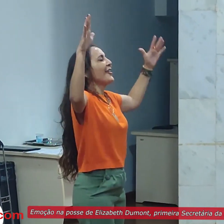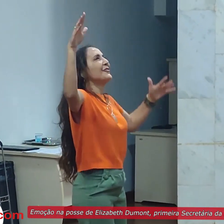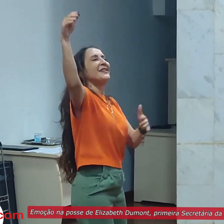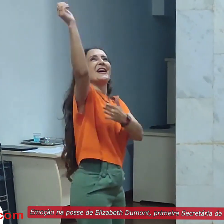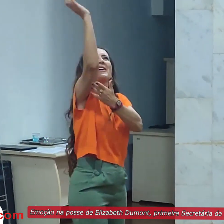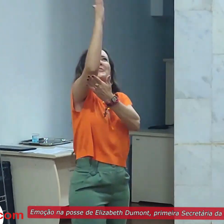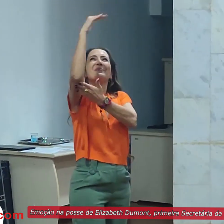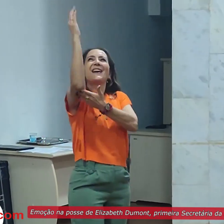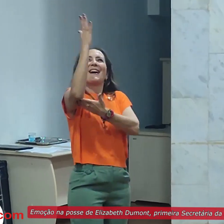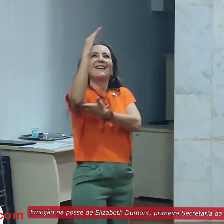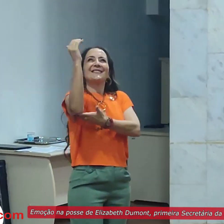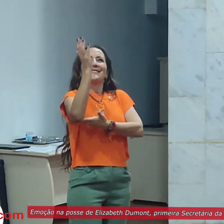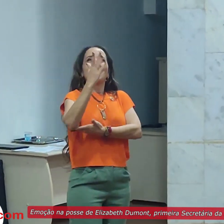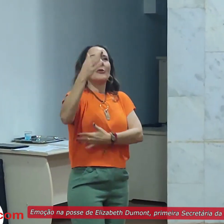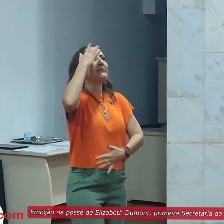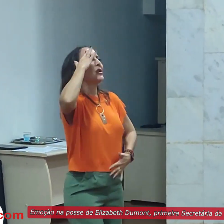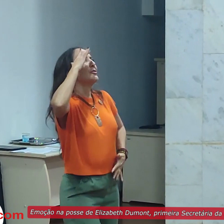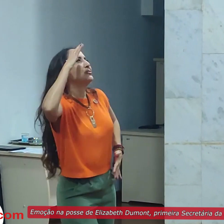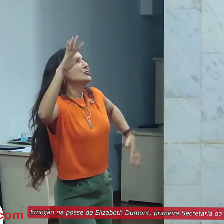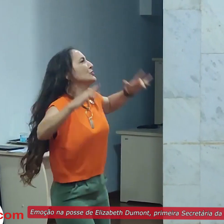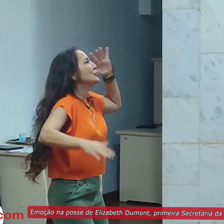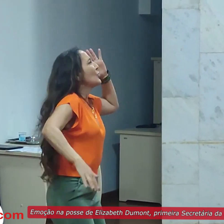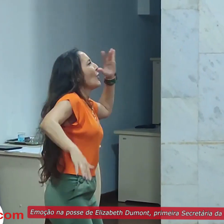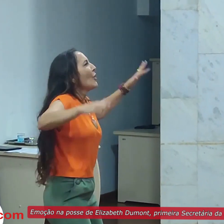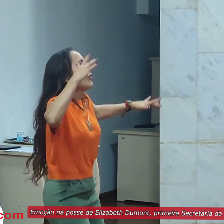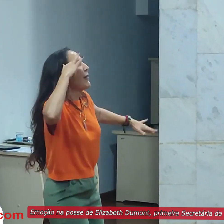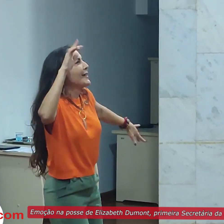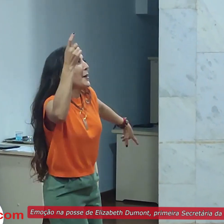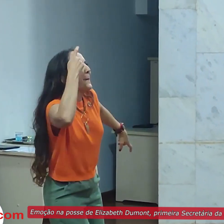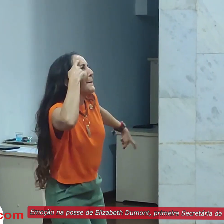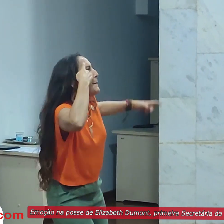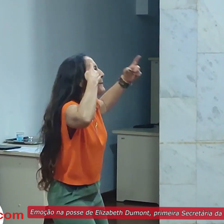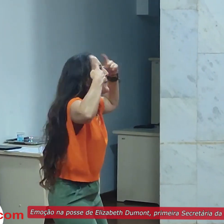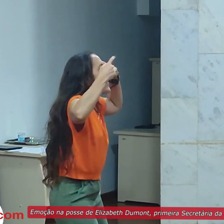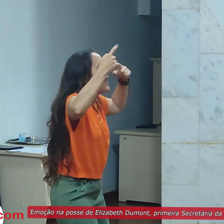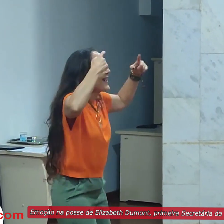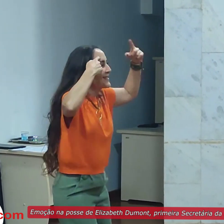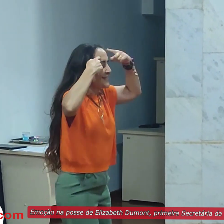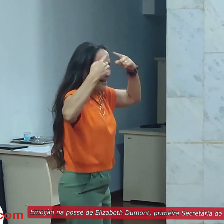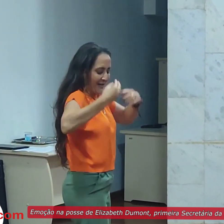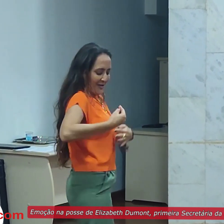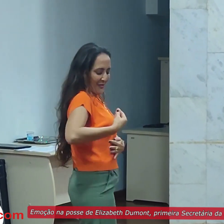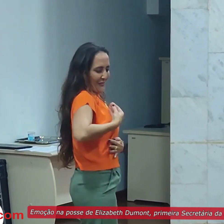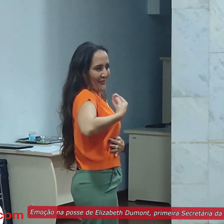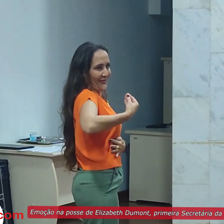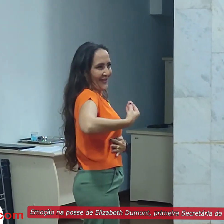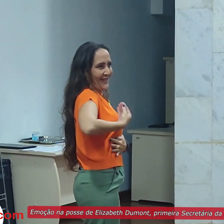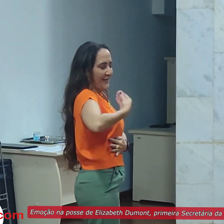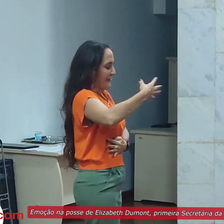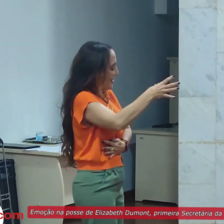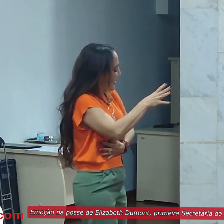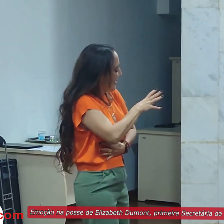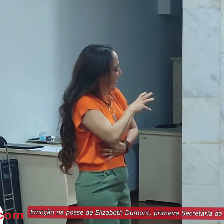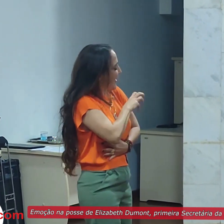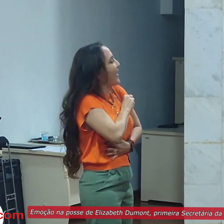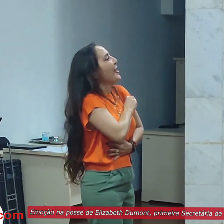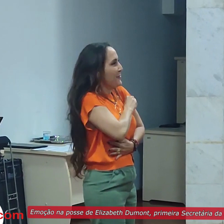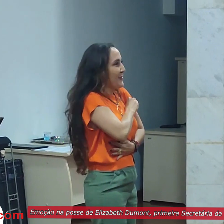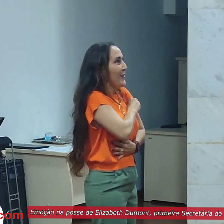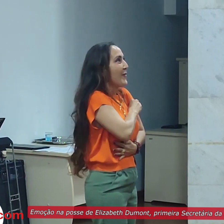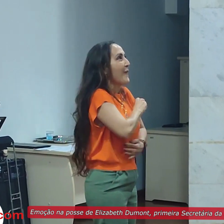final, o hino nacional foi quase que regido através da interpretação em Libras feita pela própria nova secretária